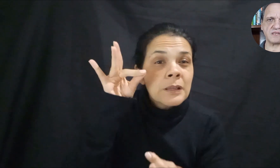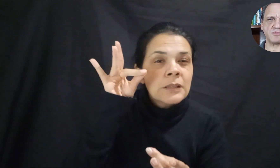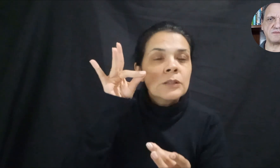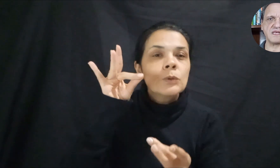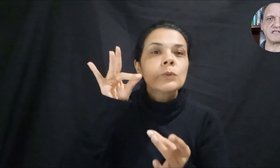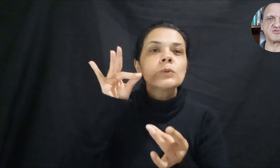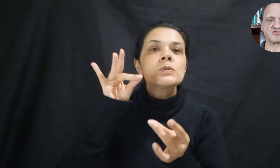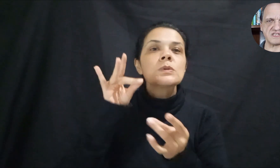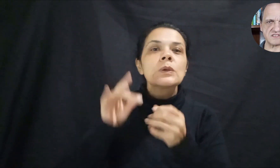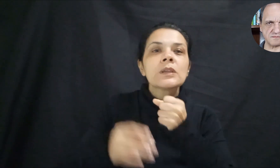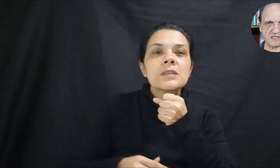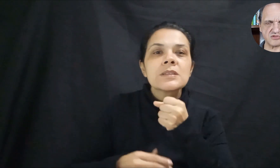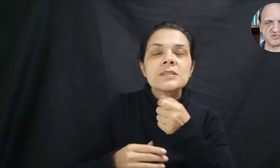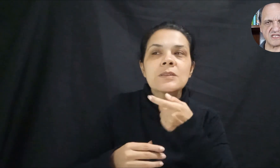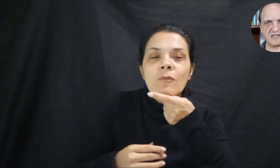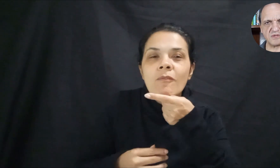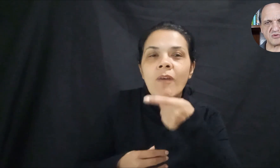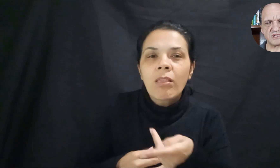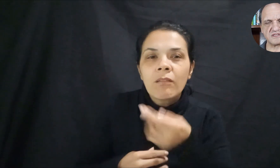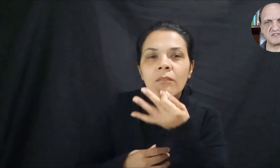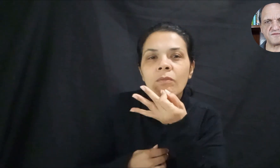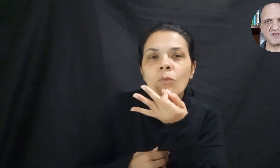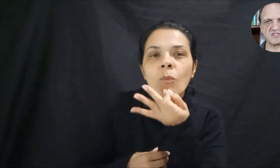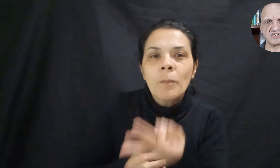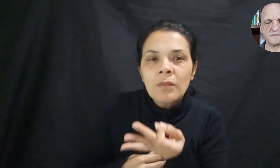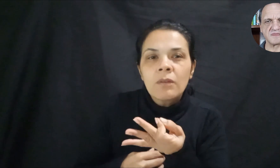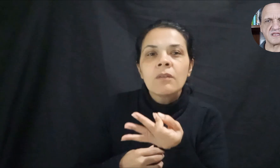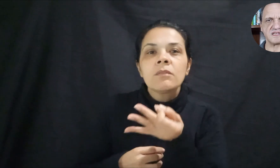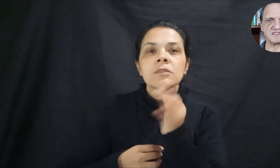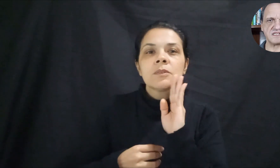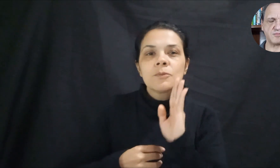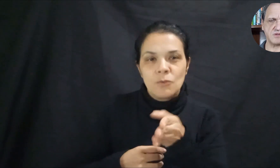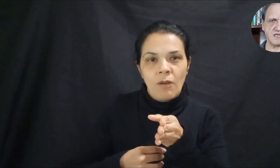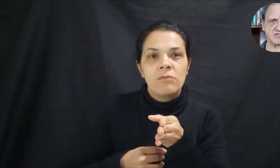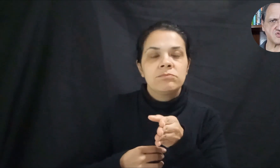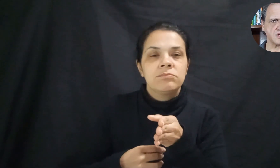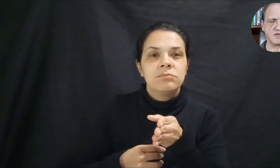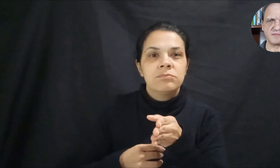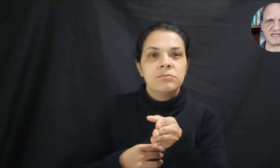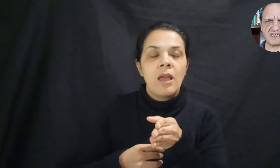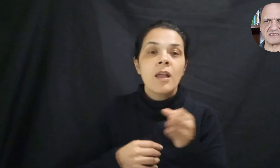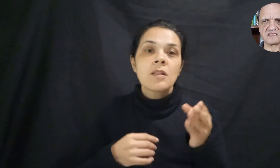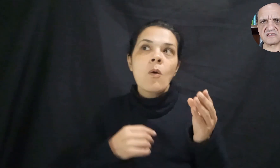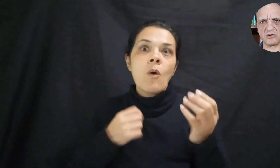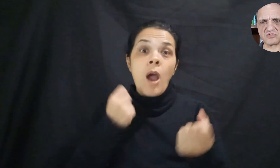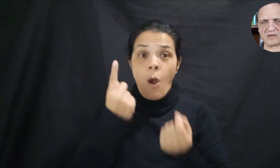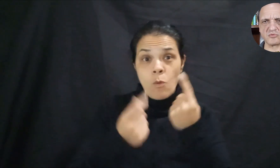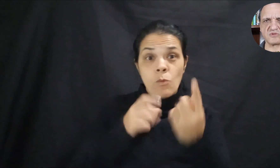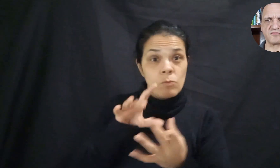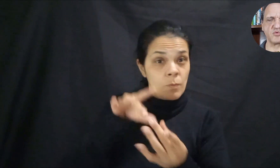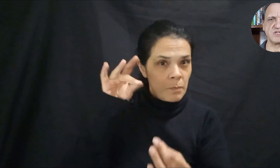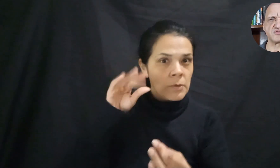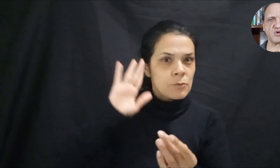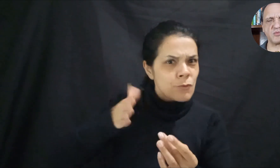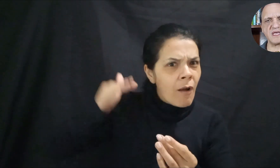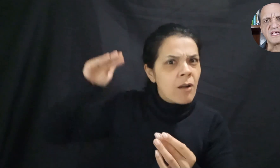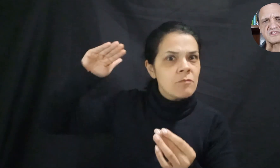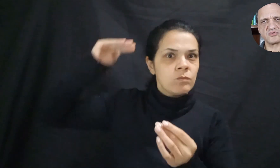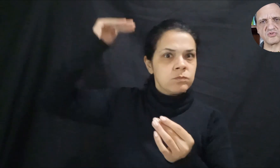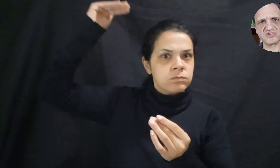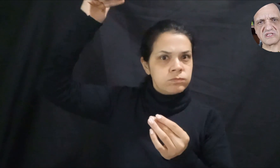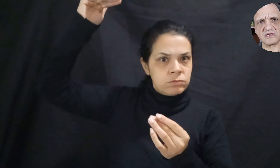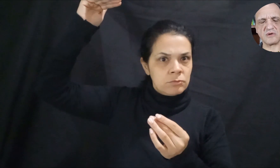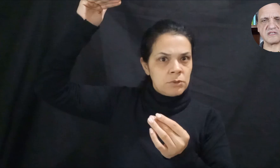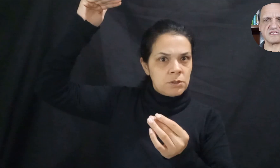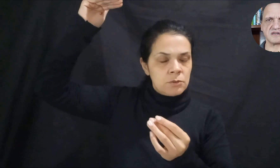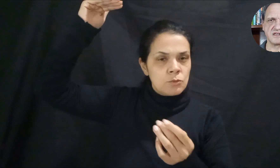muitos depoimentos de espíritos e ele meio que divide esses depoimentos para aqueles que estão já muito evoluídos moralmente,